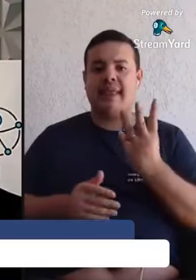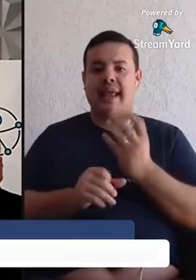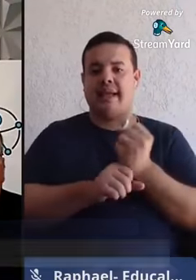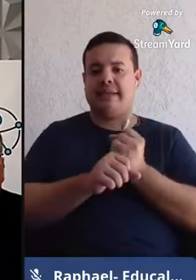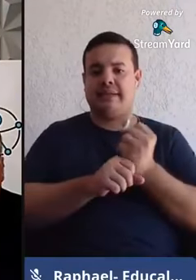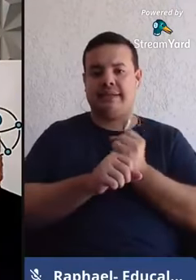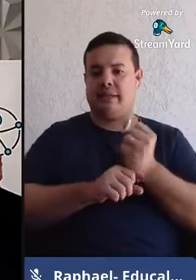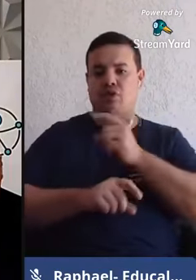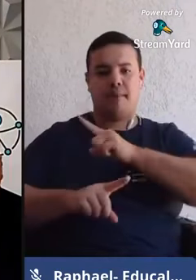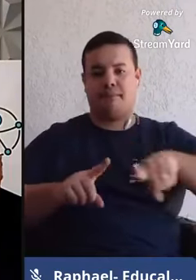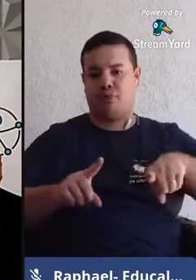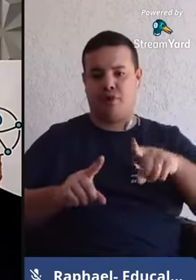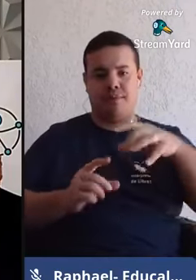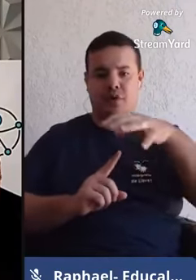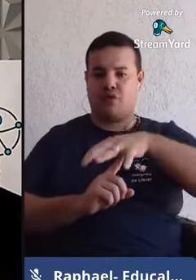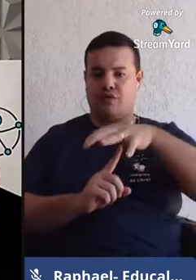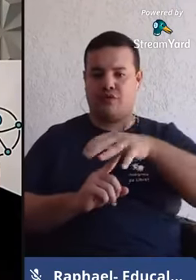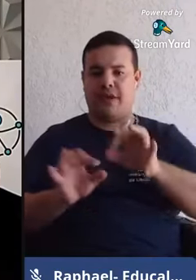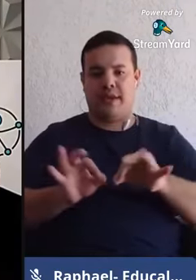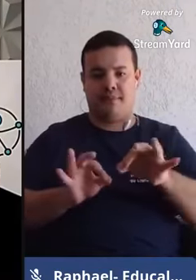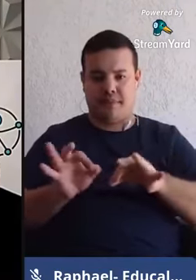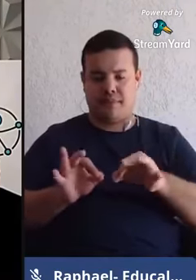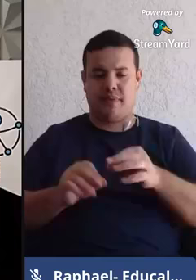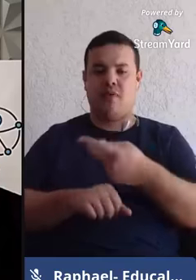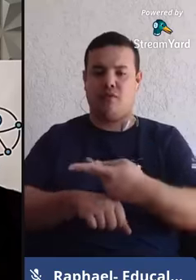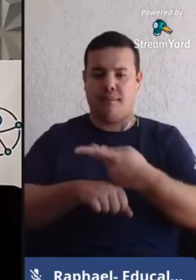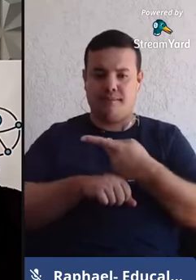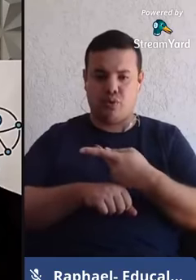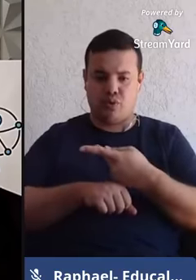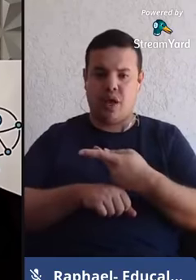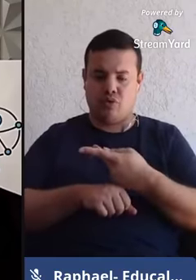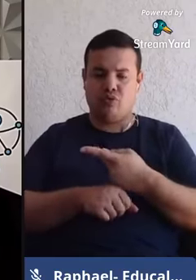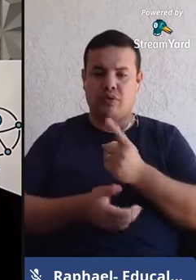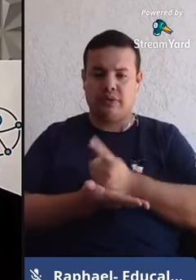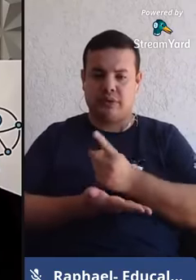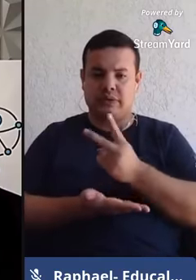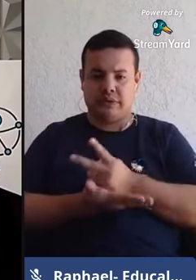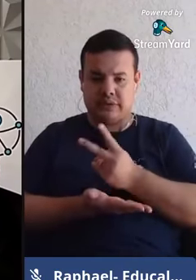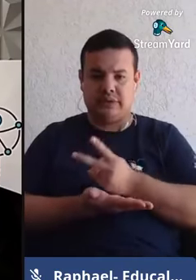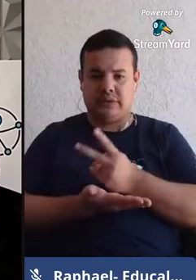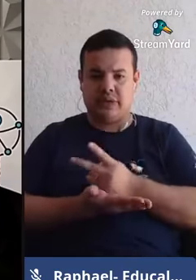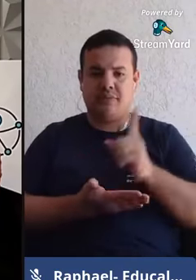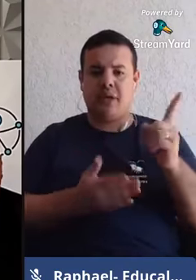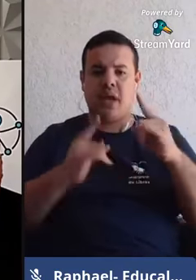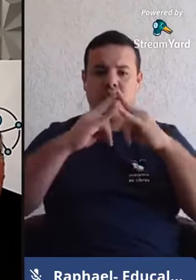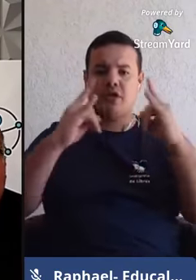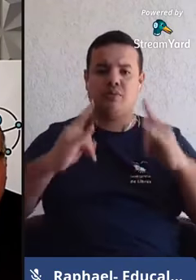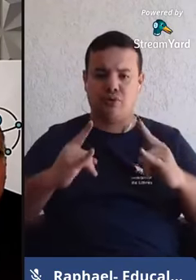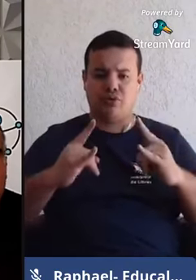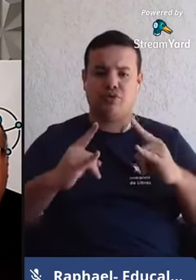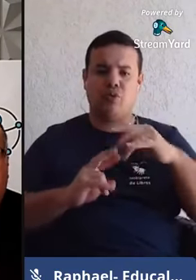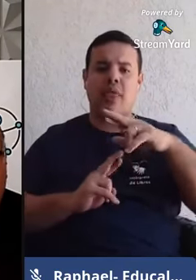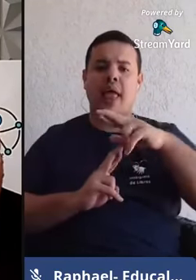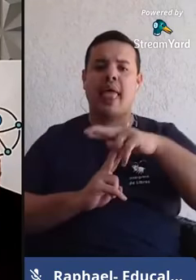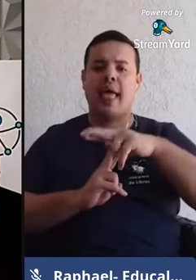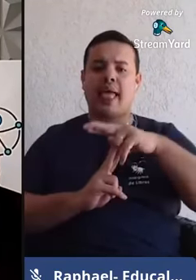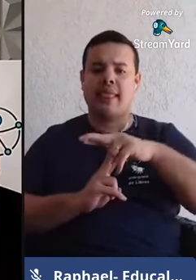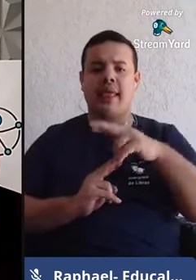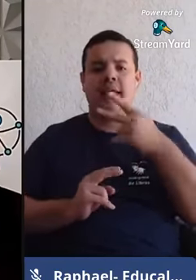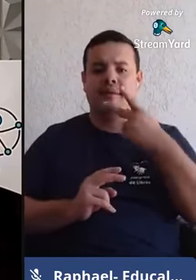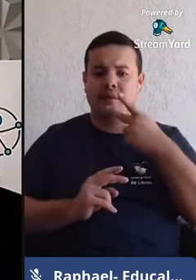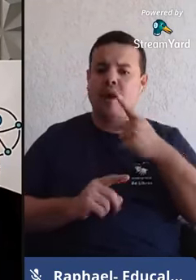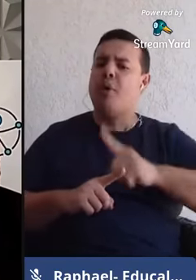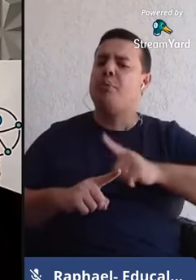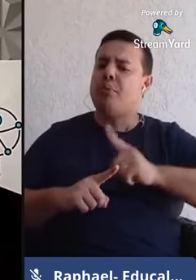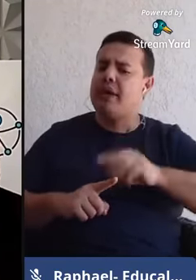na época, eu fui procurado nesse meio tempo, eu sempre fui procurado pelos expositores da Reatec. Todo mundo, poxa, por que você saiu? Por que você